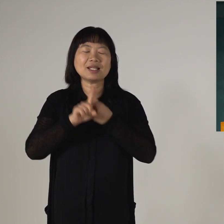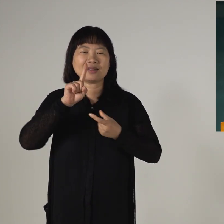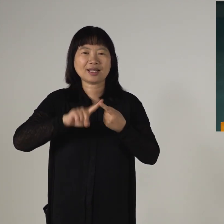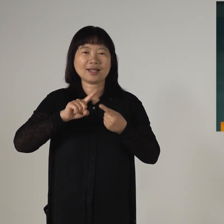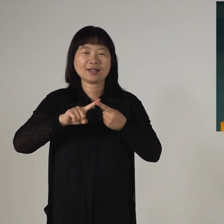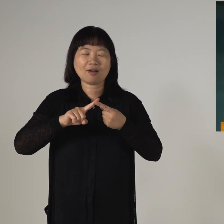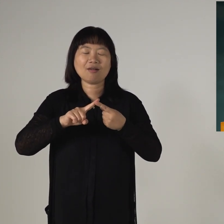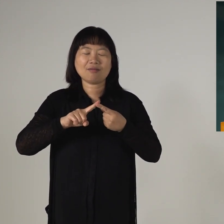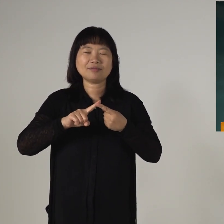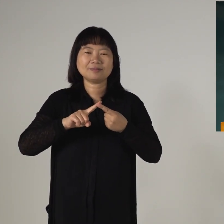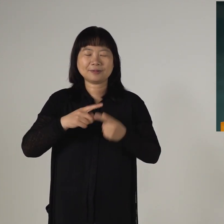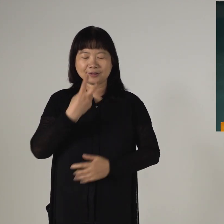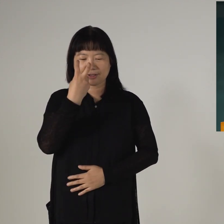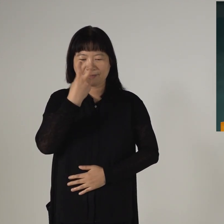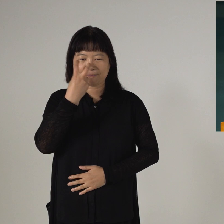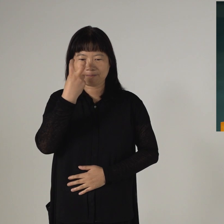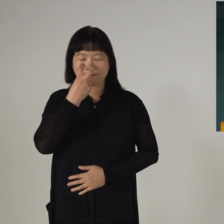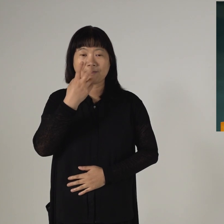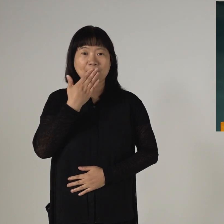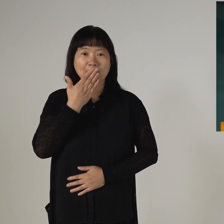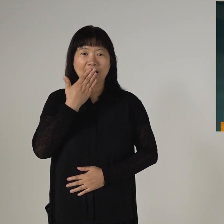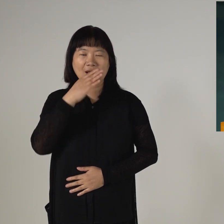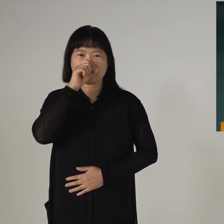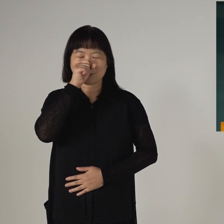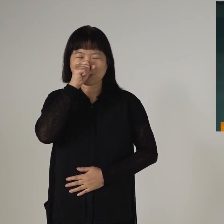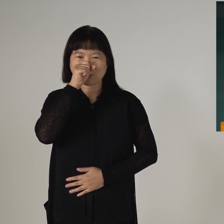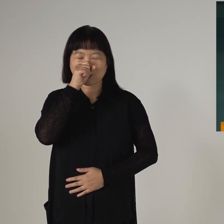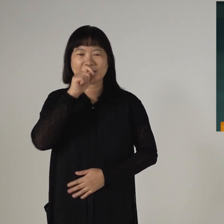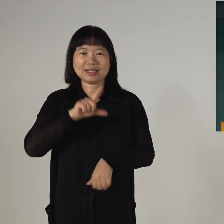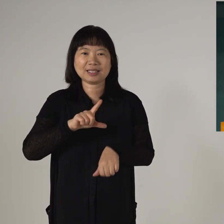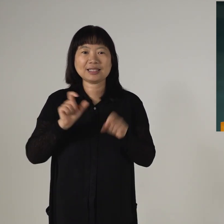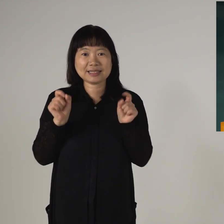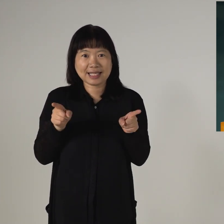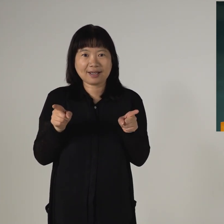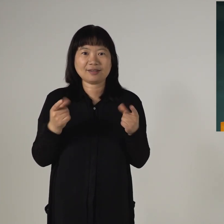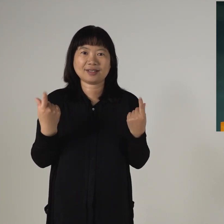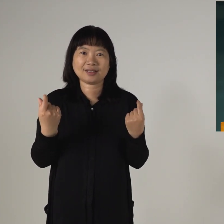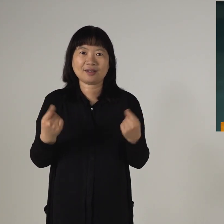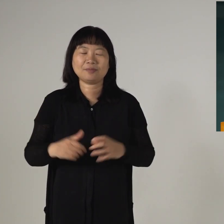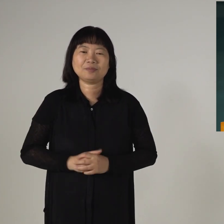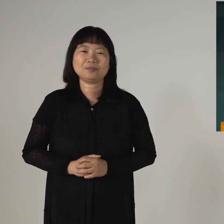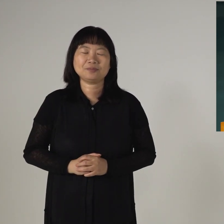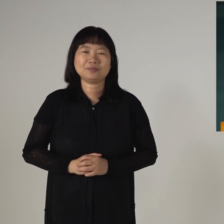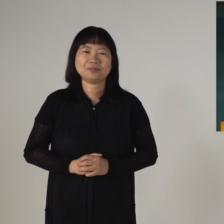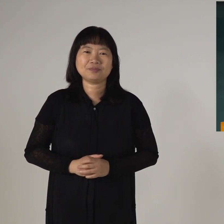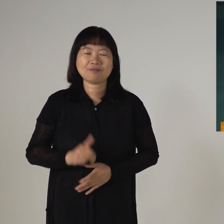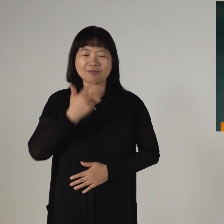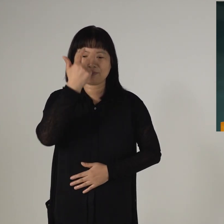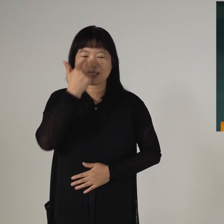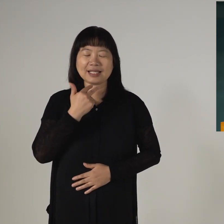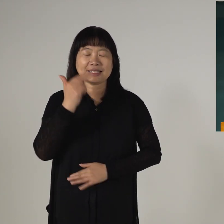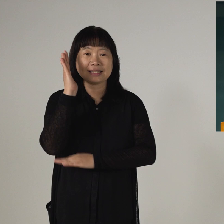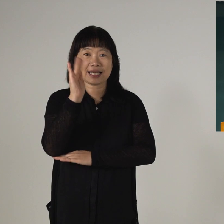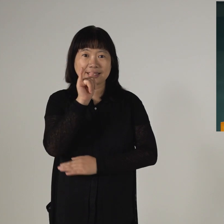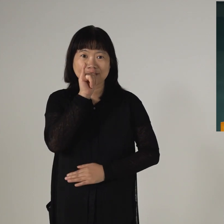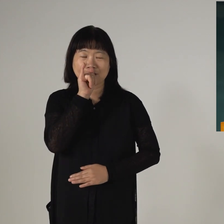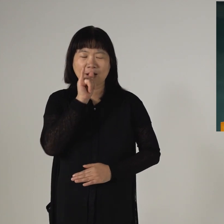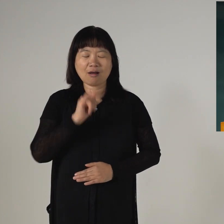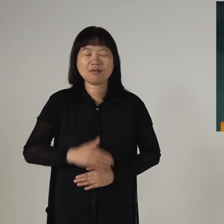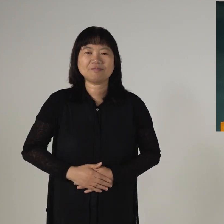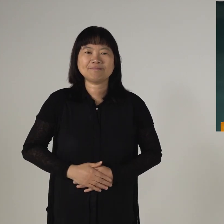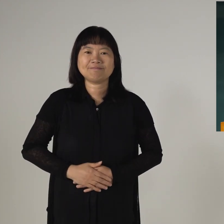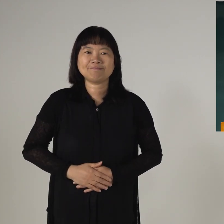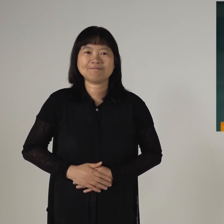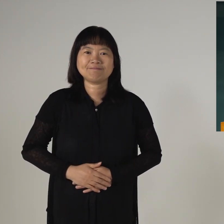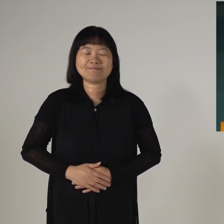진지하게 검토해 볼 수 있는 좋은 기회다 생각이 됩니다. 맹인 얘기가 나오죠.